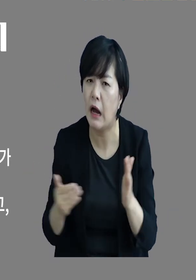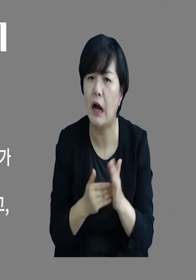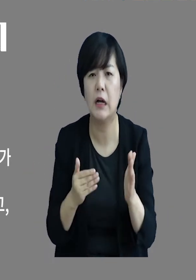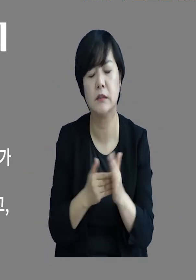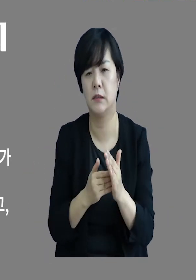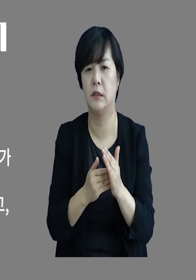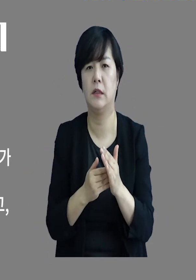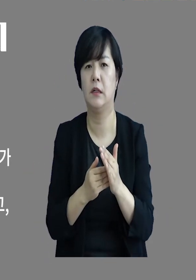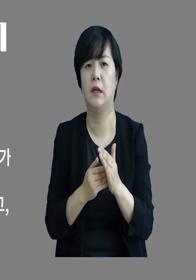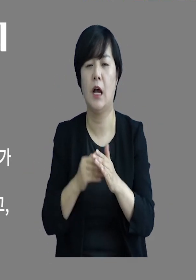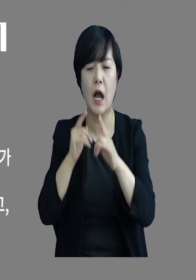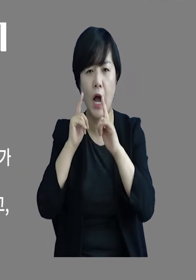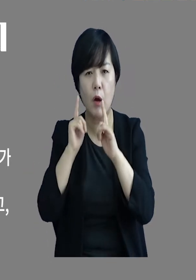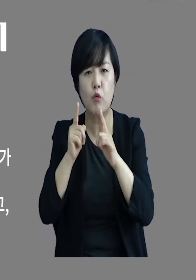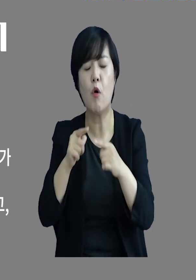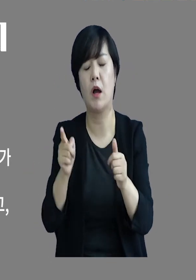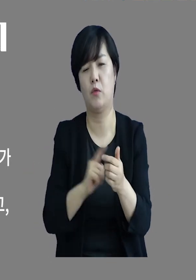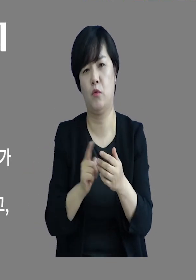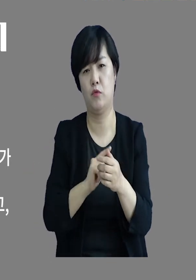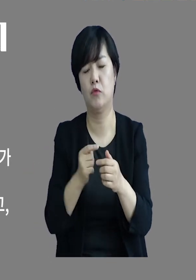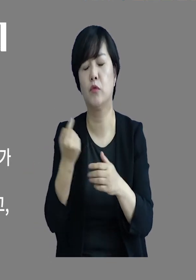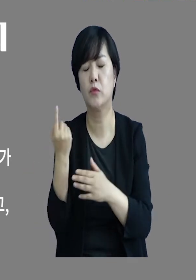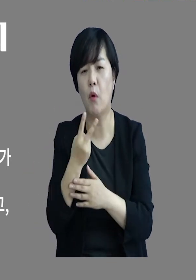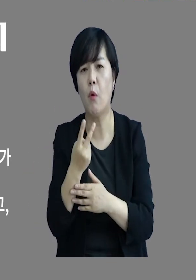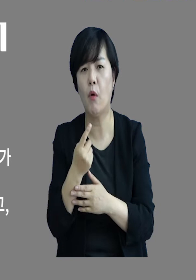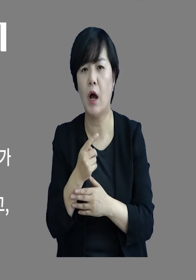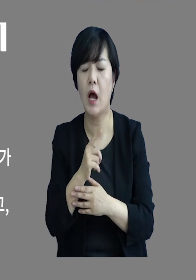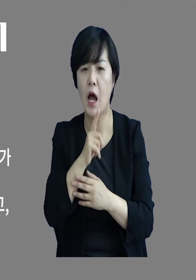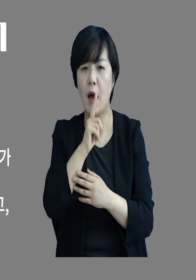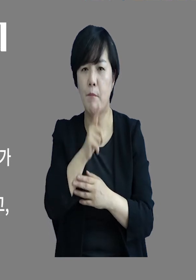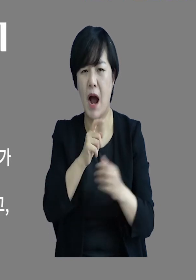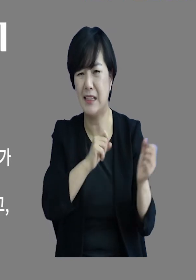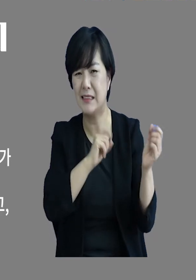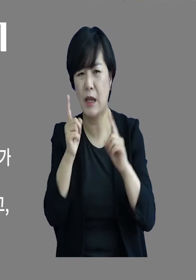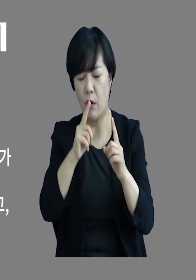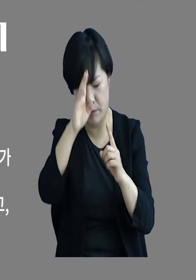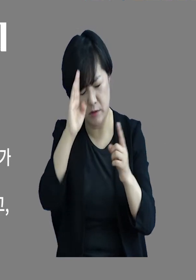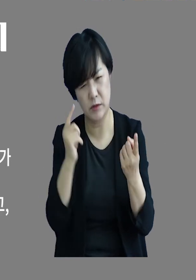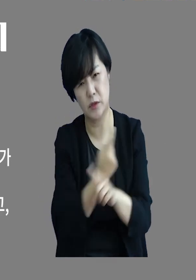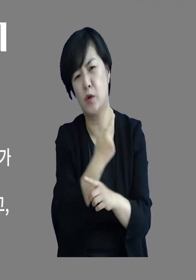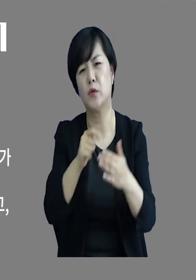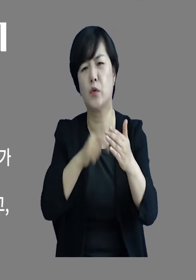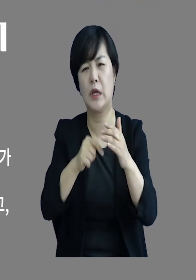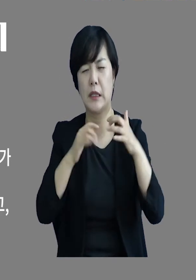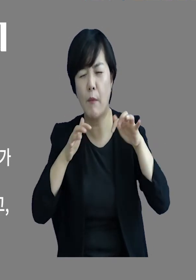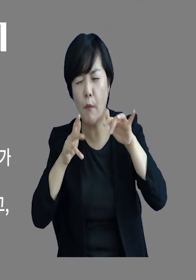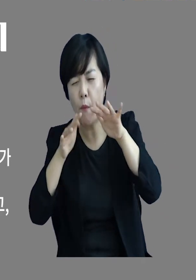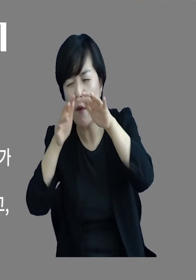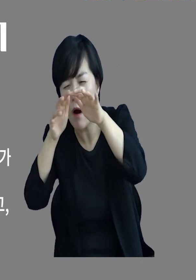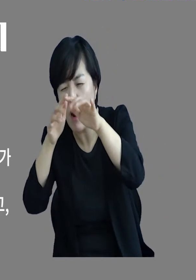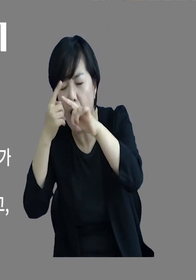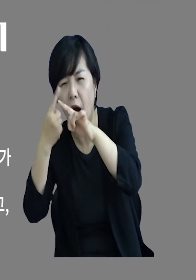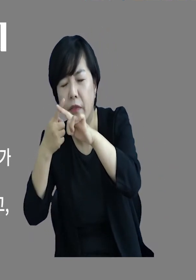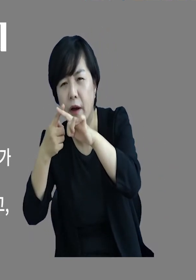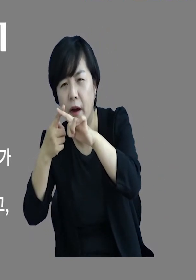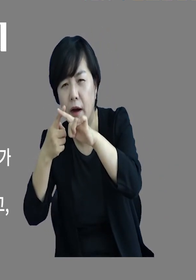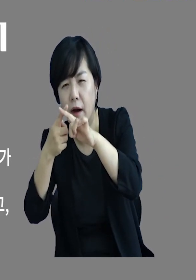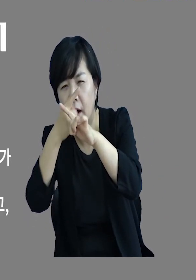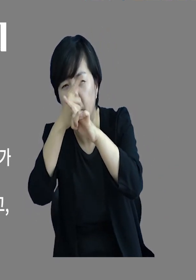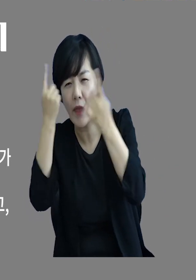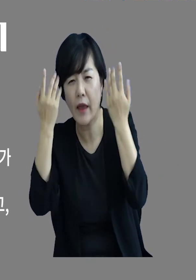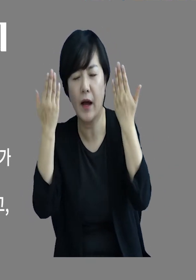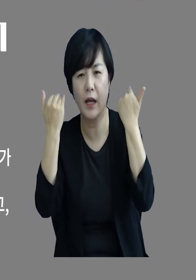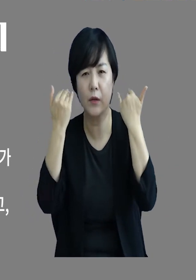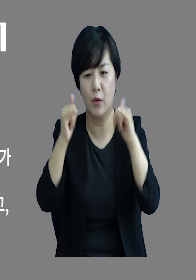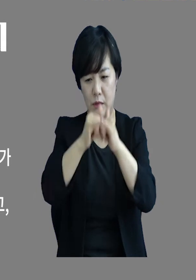때까지도 구화교육이나 그리고 언어 재활이나 치료 쪽에 다 몰입이 돼 있다가 이제